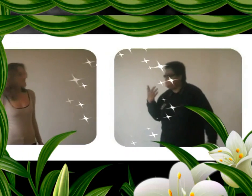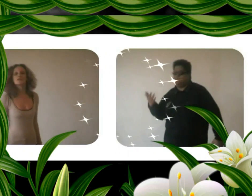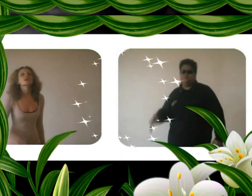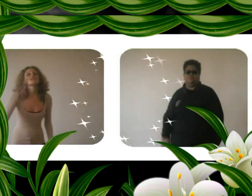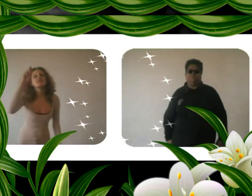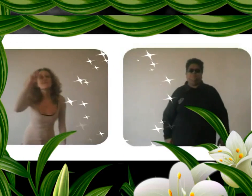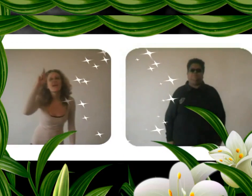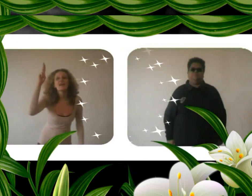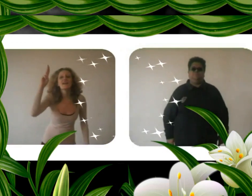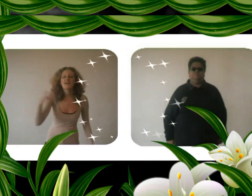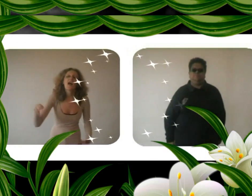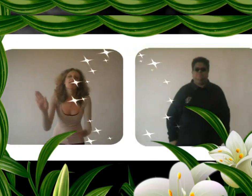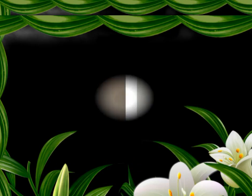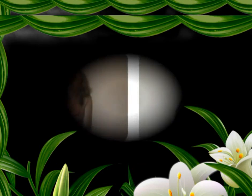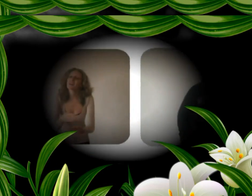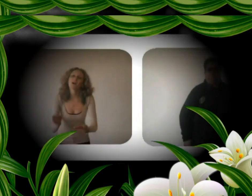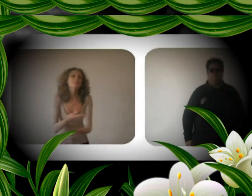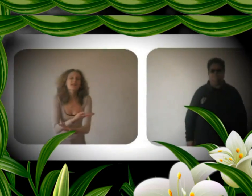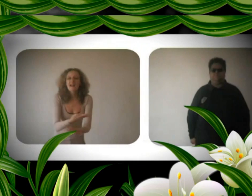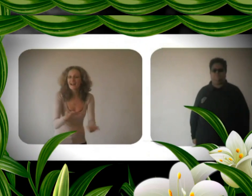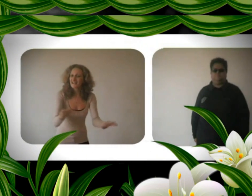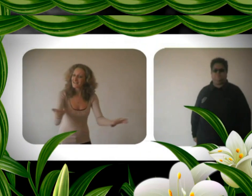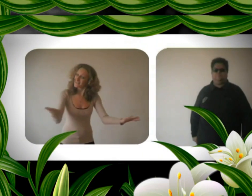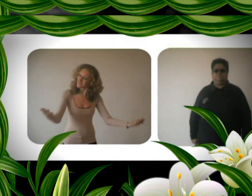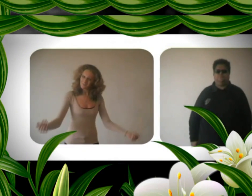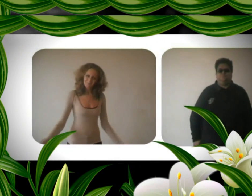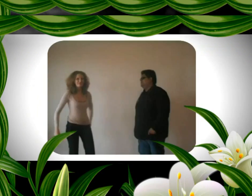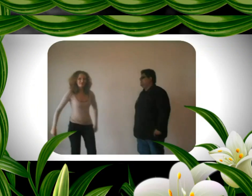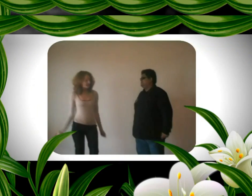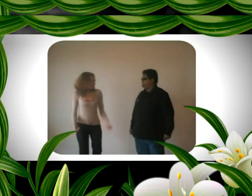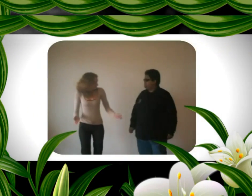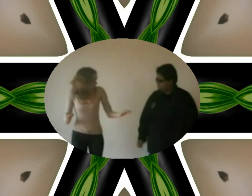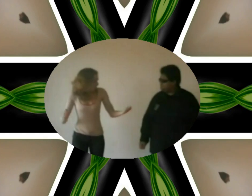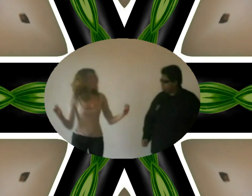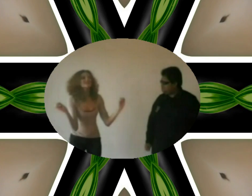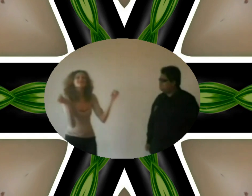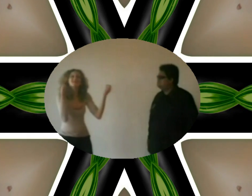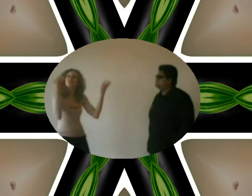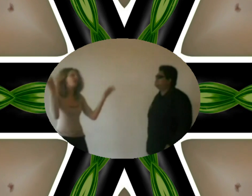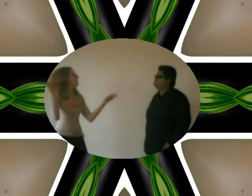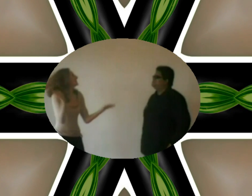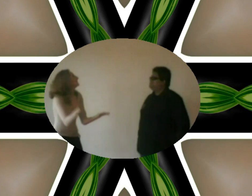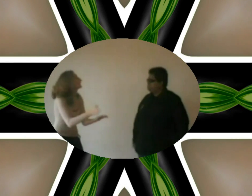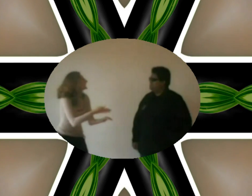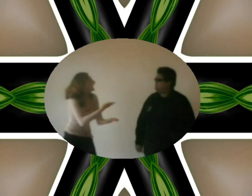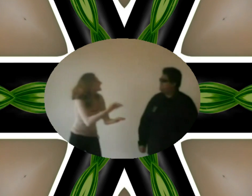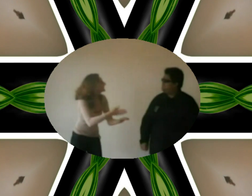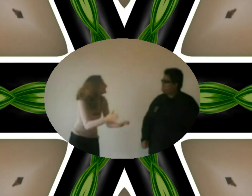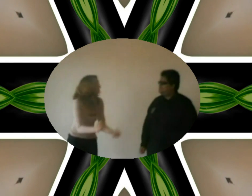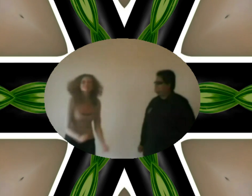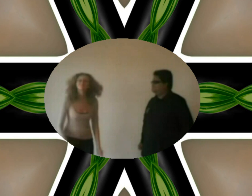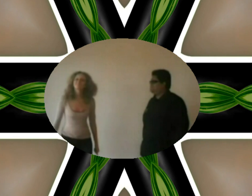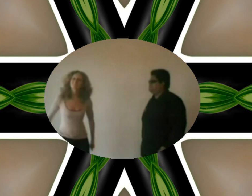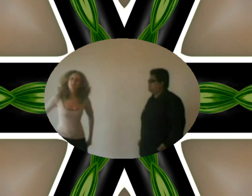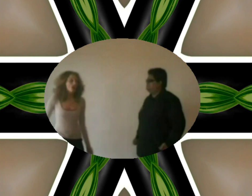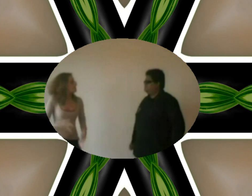Кажи ми. Здравей, карам я някак си, даже страхотно я